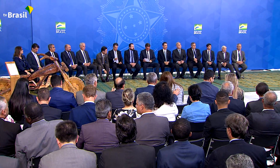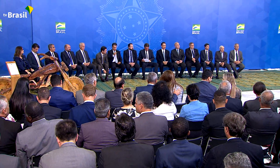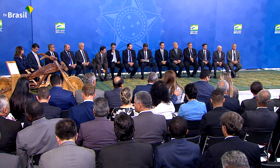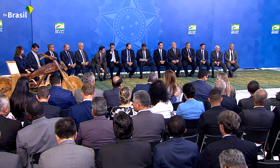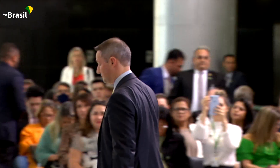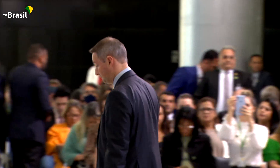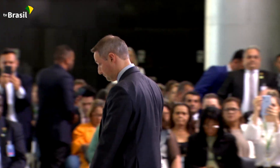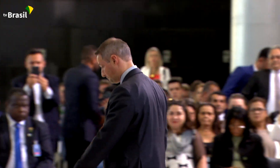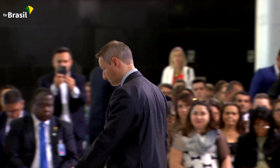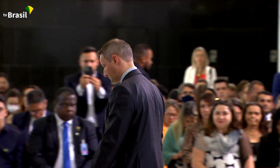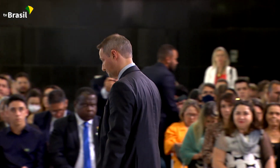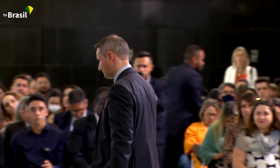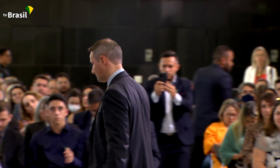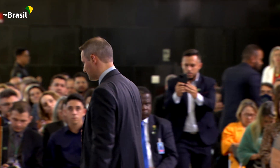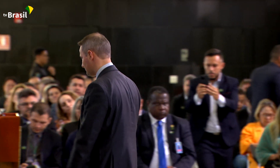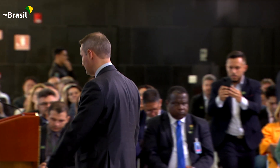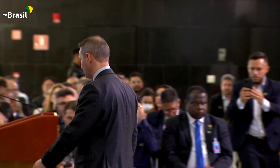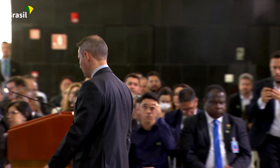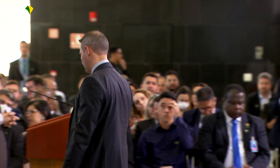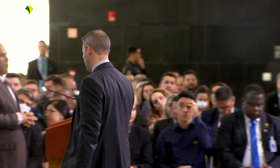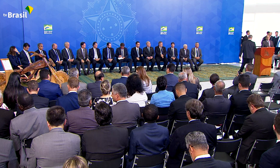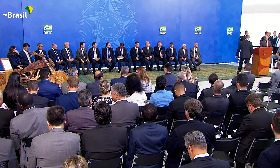E aí